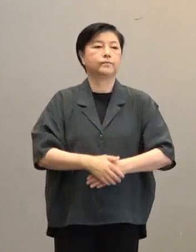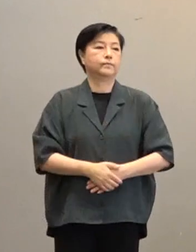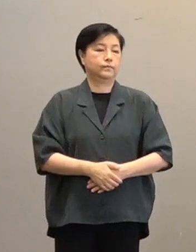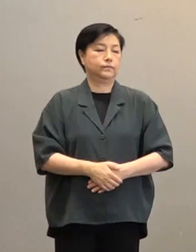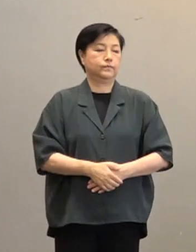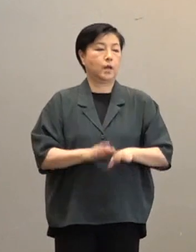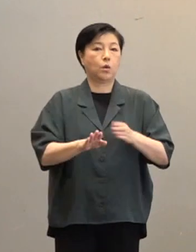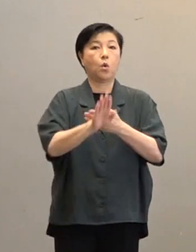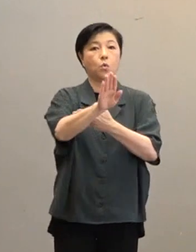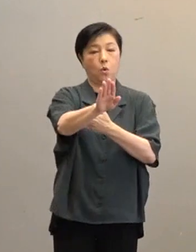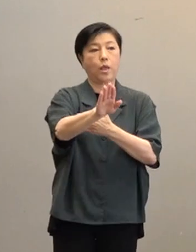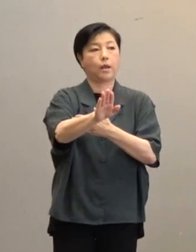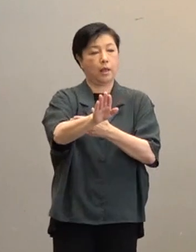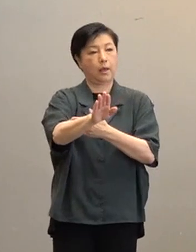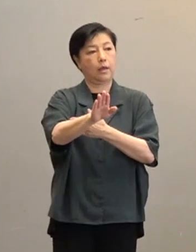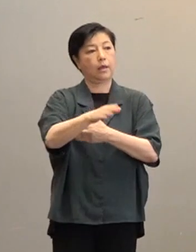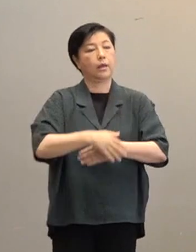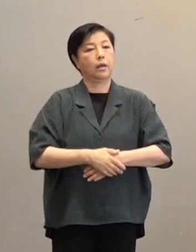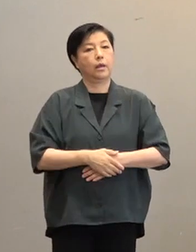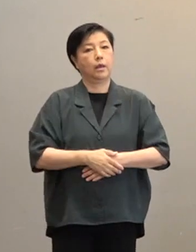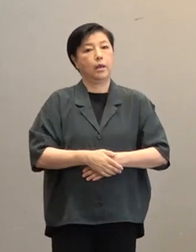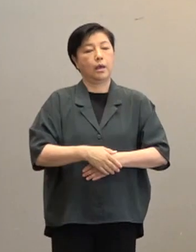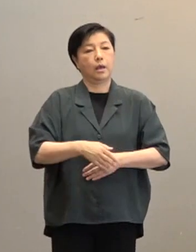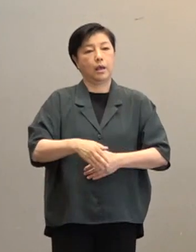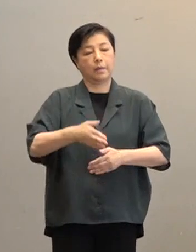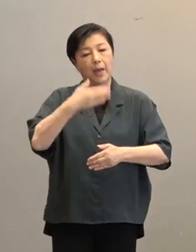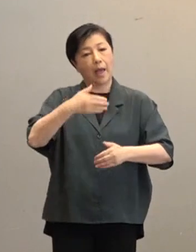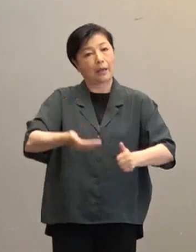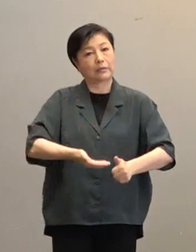。今後これから先、飼料であった